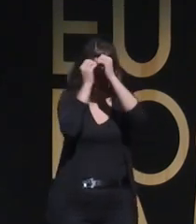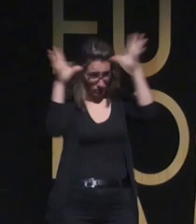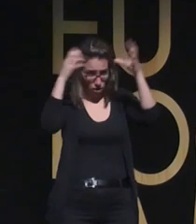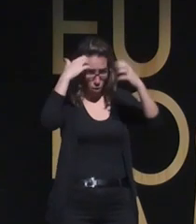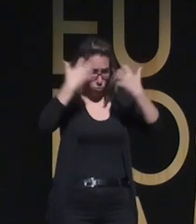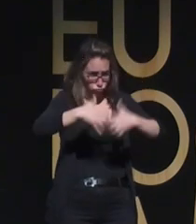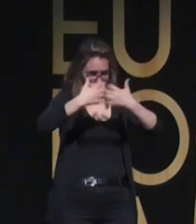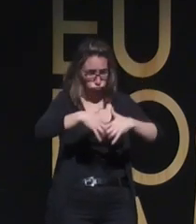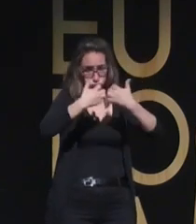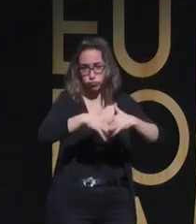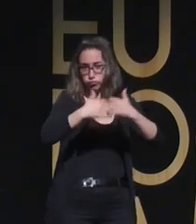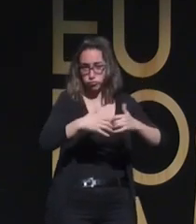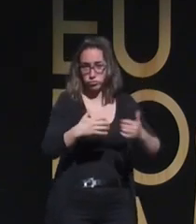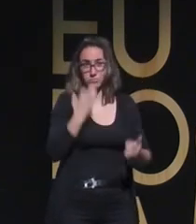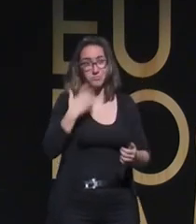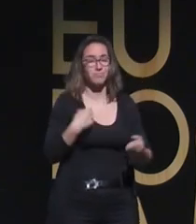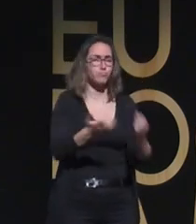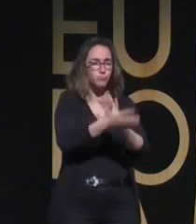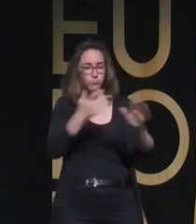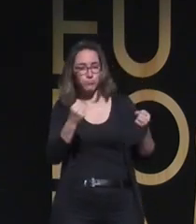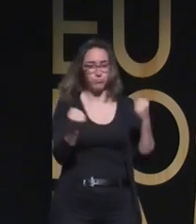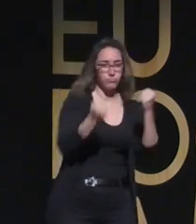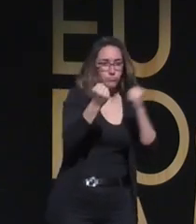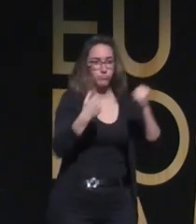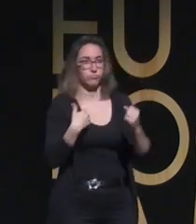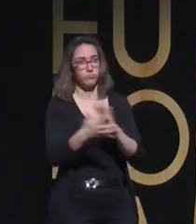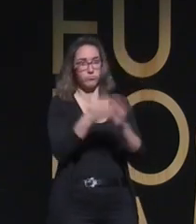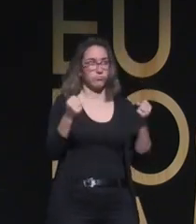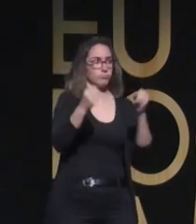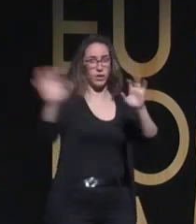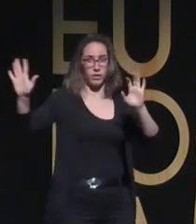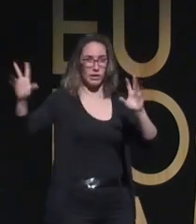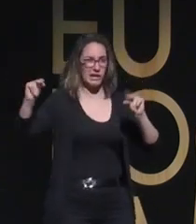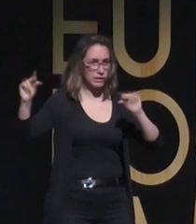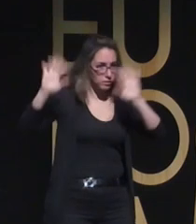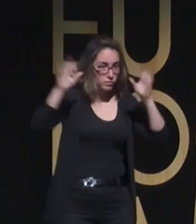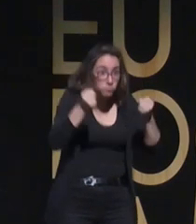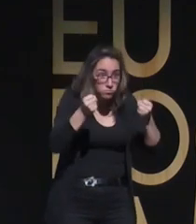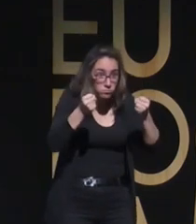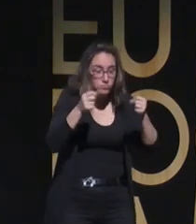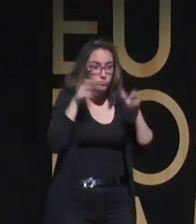hora. Yeah. O sea, tú vas por la Nacional a 130 que te tiembla el coche y estás como, no me habléis. O sea, lo digo centrado.